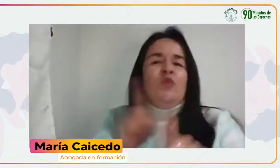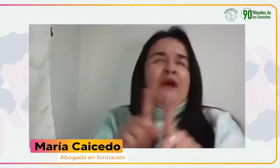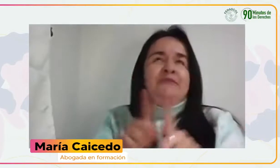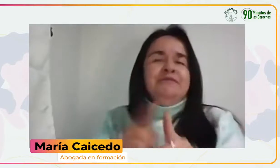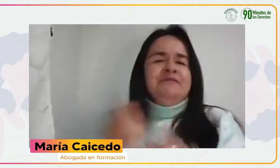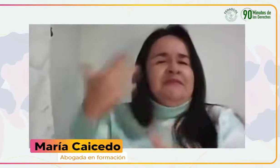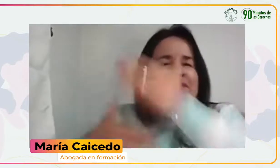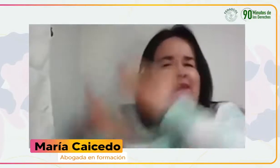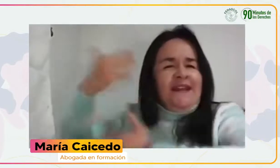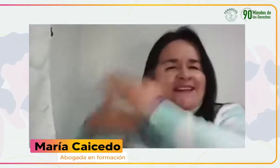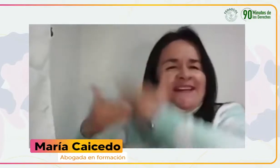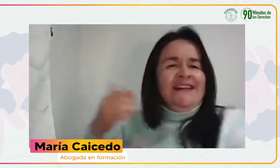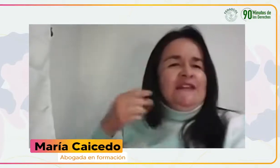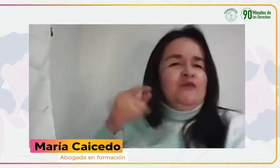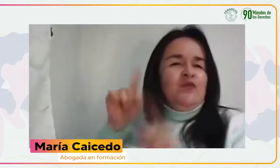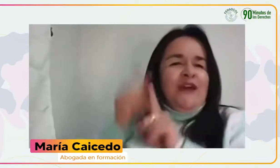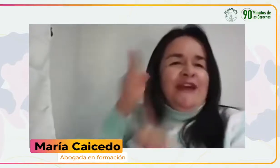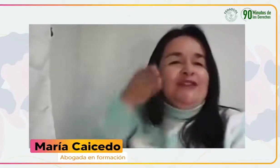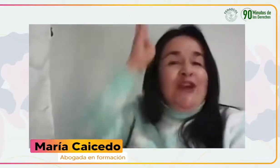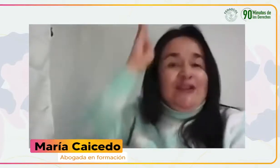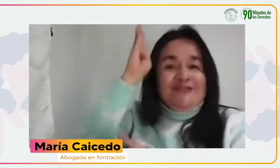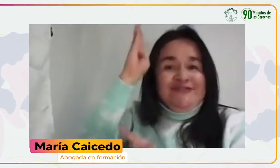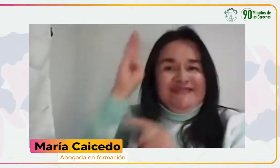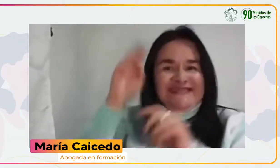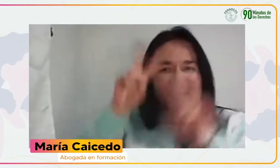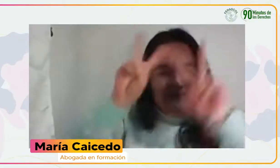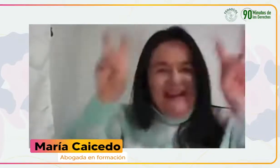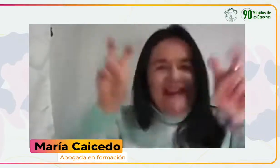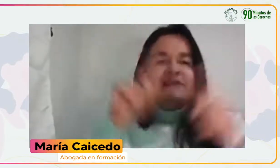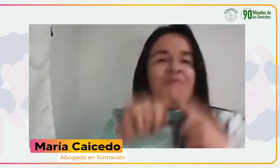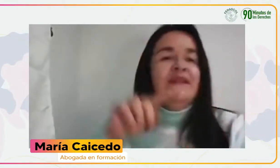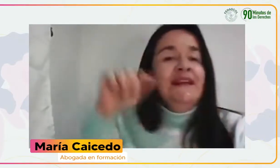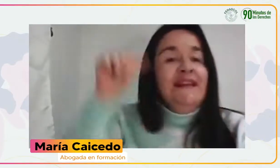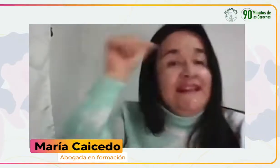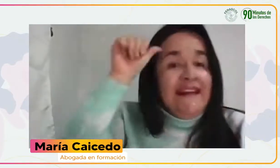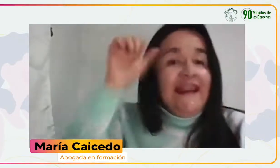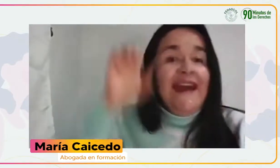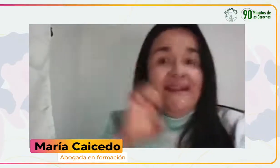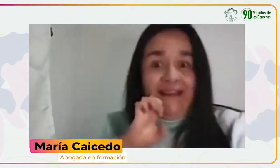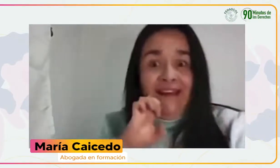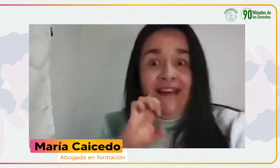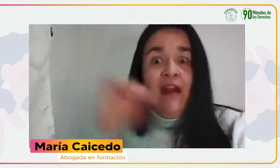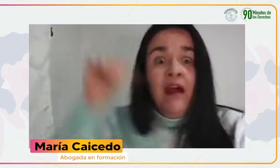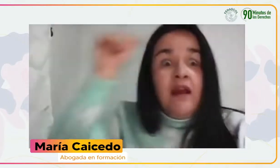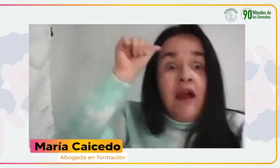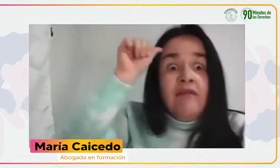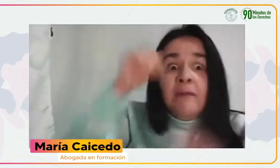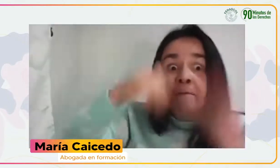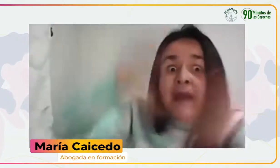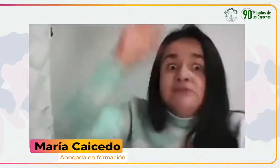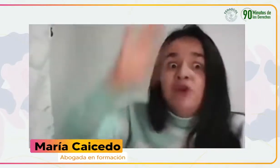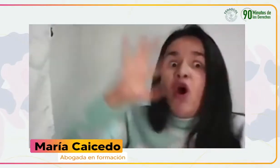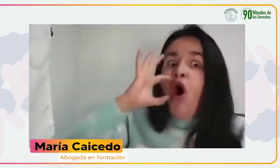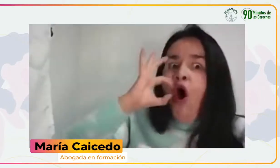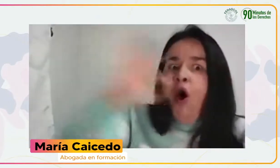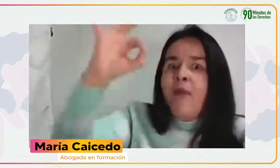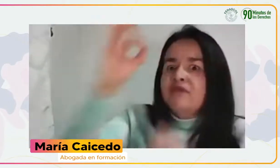misma fluidez como se menciona. No sé si de pronto ustedes recuerdan cuando hablaba